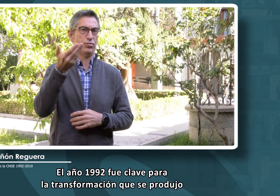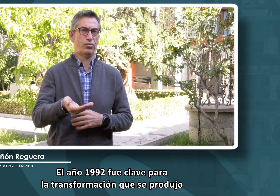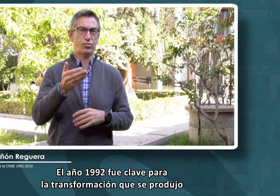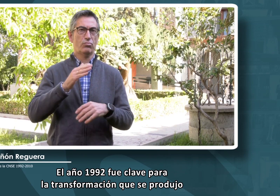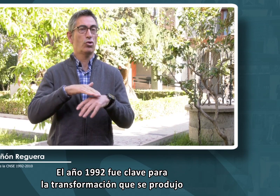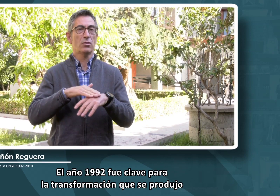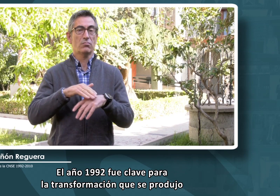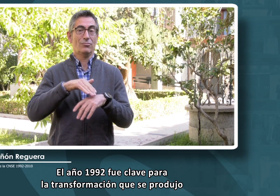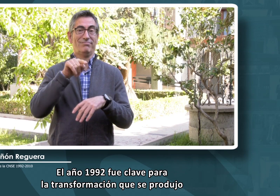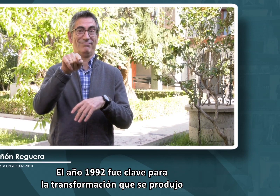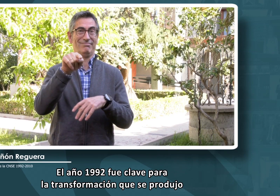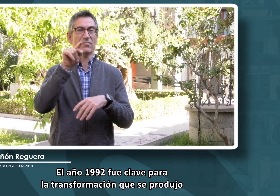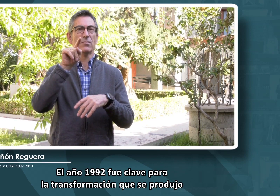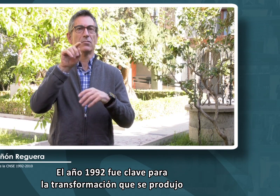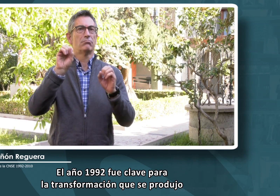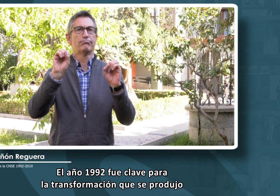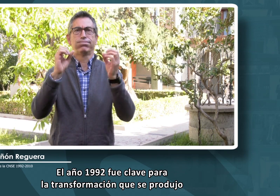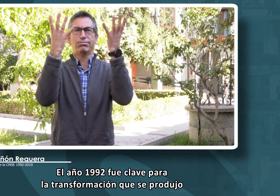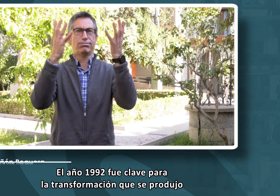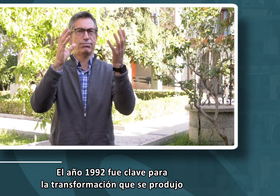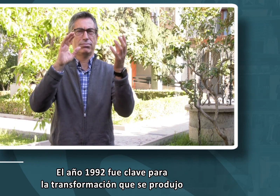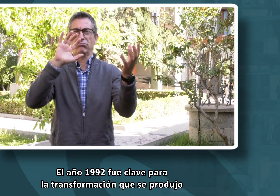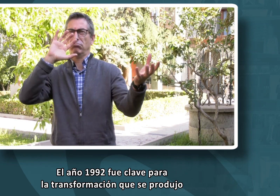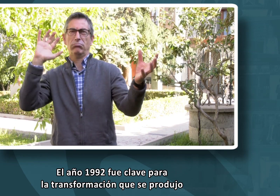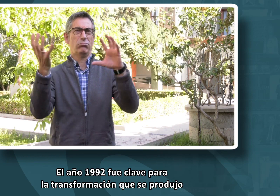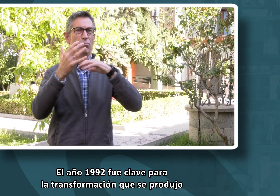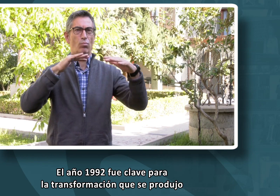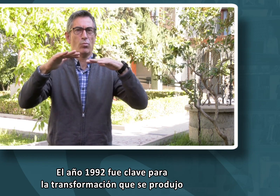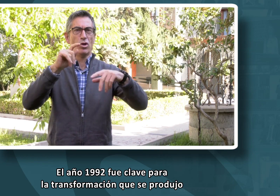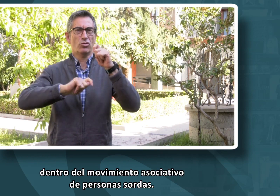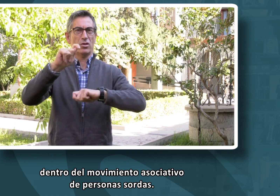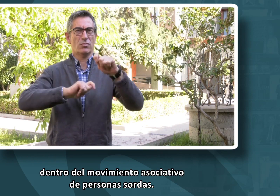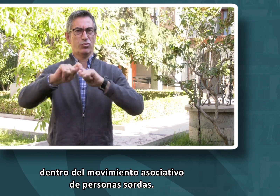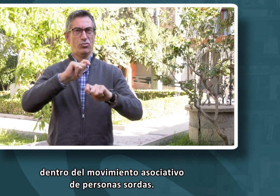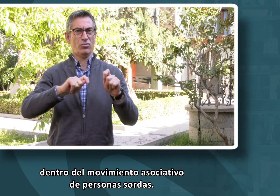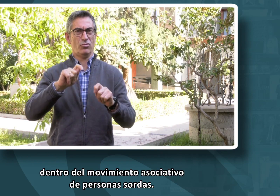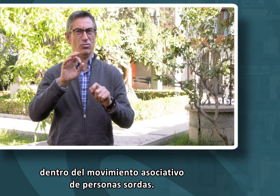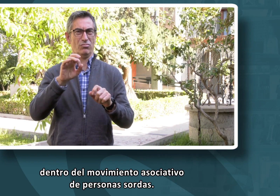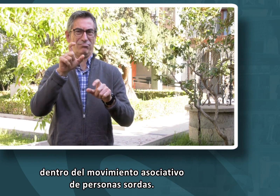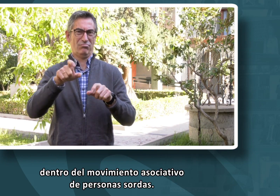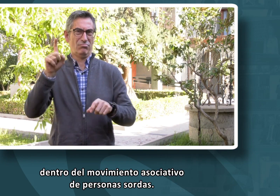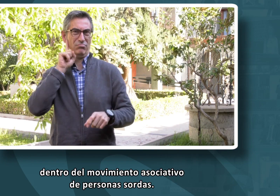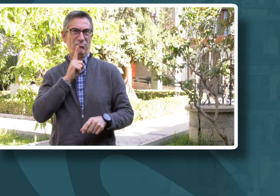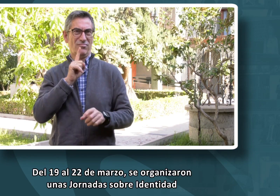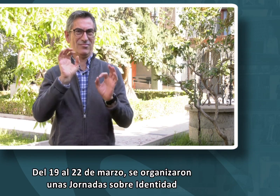El año 1992 fue un año clave para la transformación que se produjo dentro del